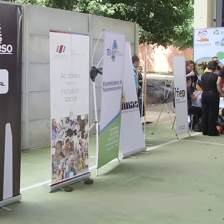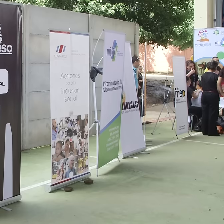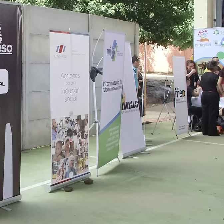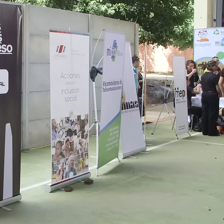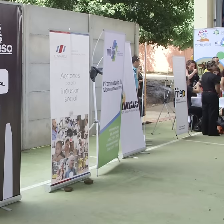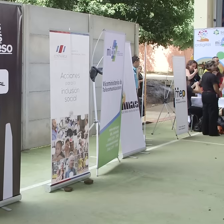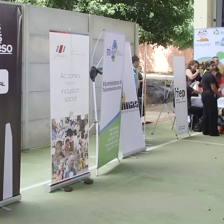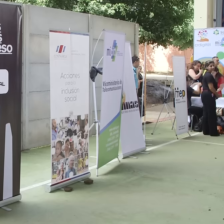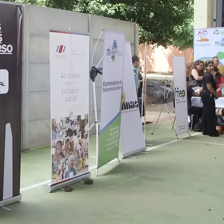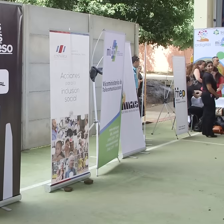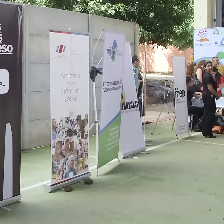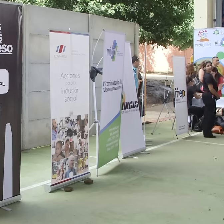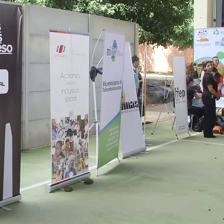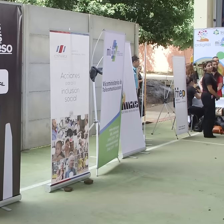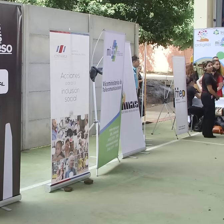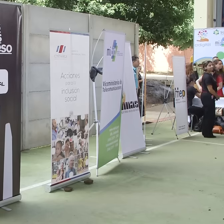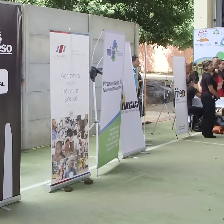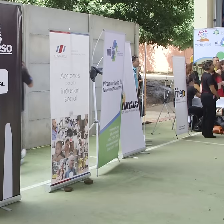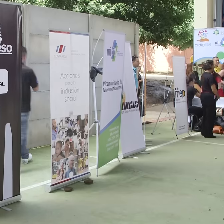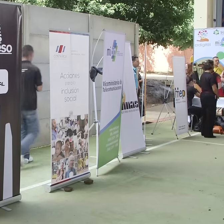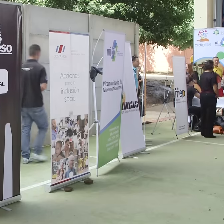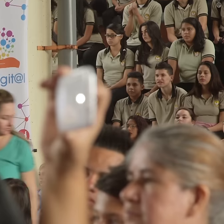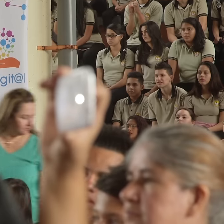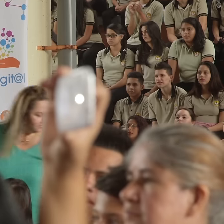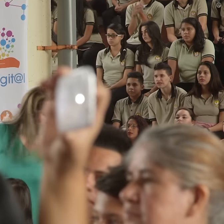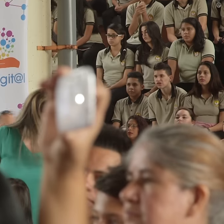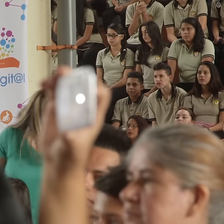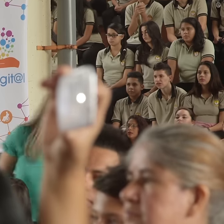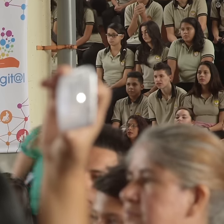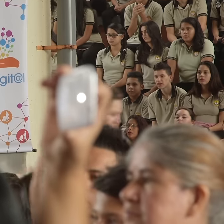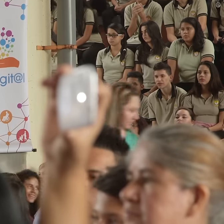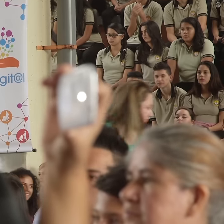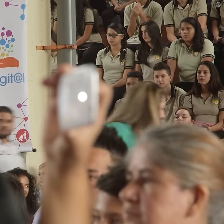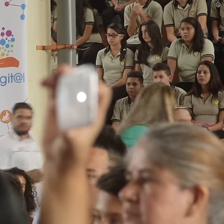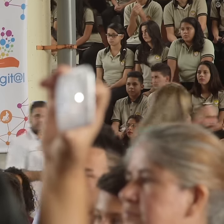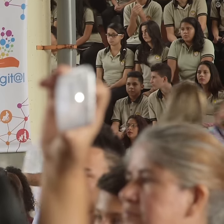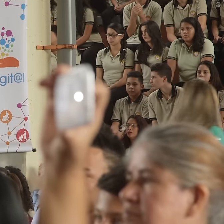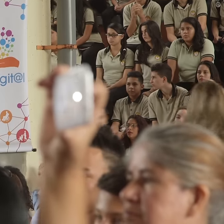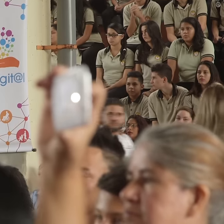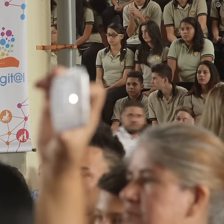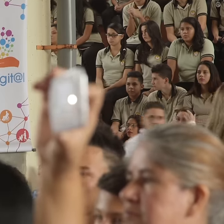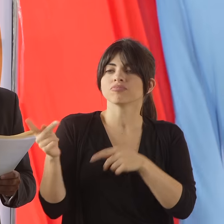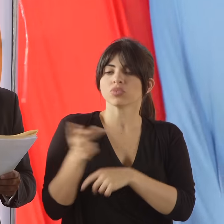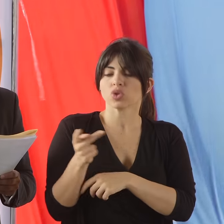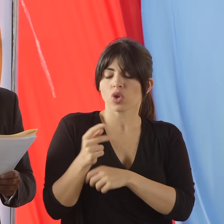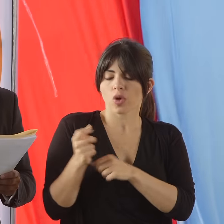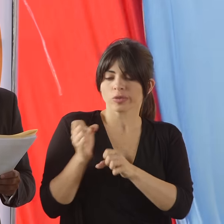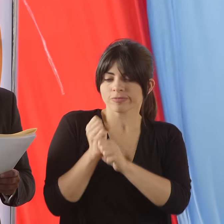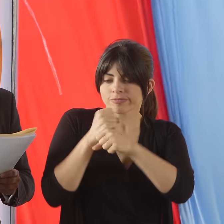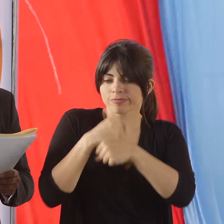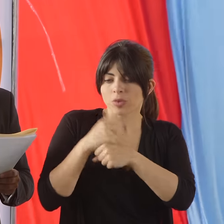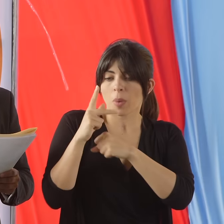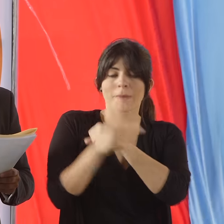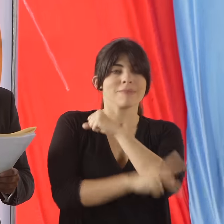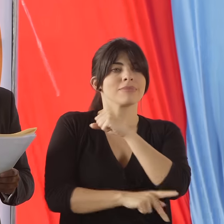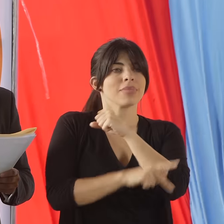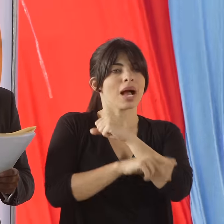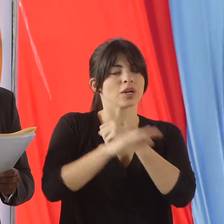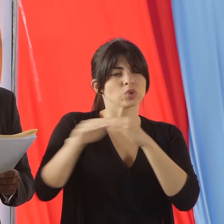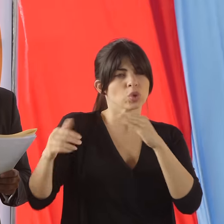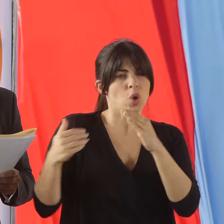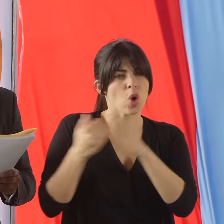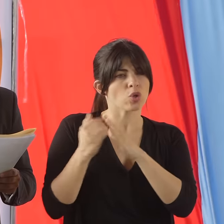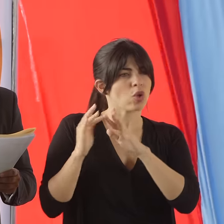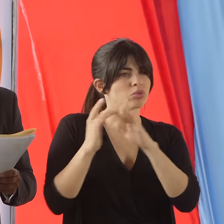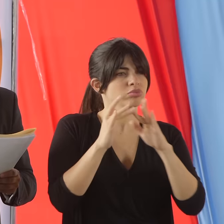y junto con Sutel como administrador del Fonatel, decidimos dibujar un país totalmente conectado, donde